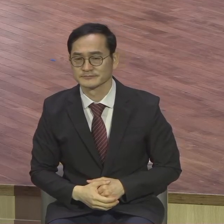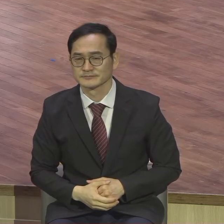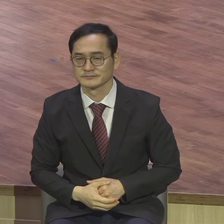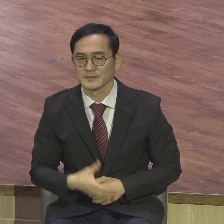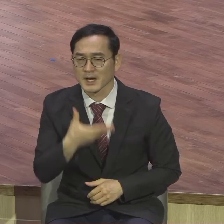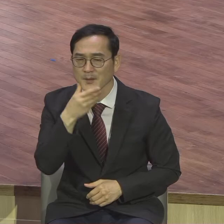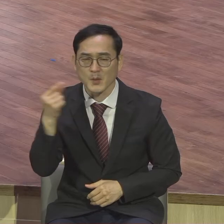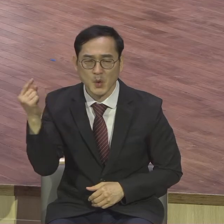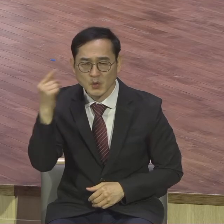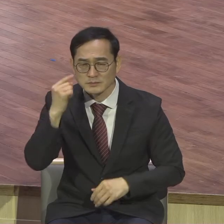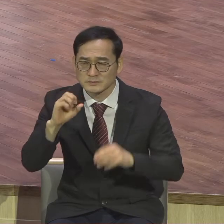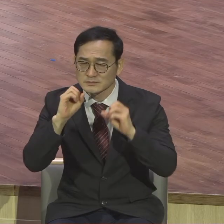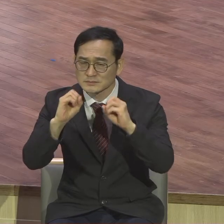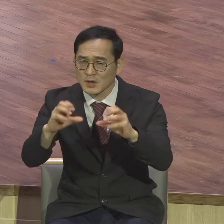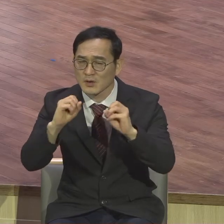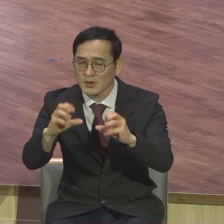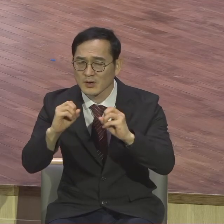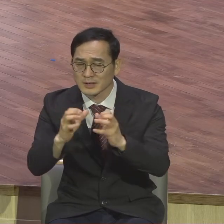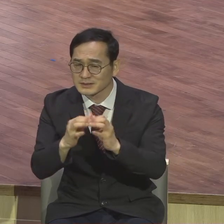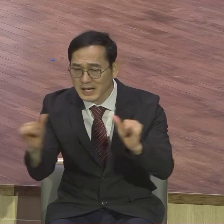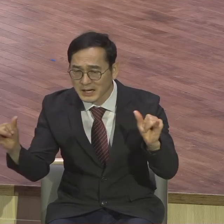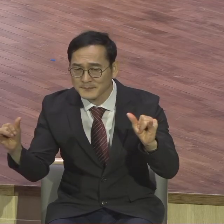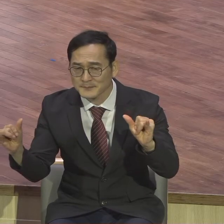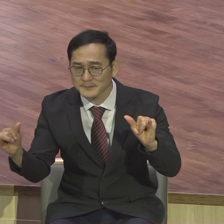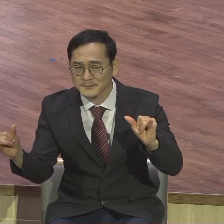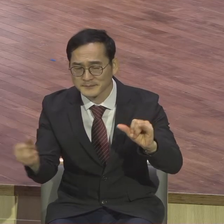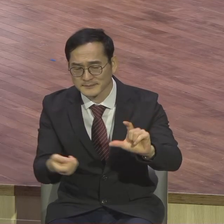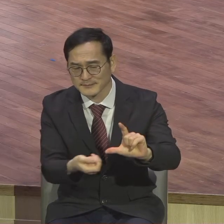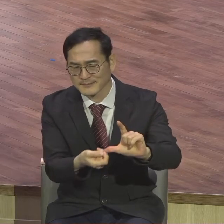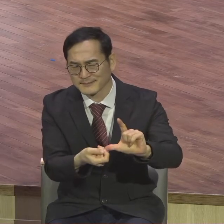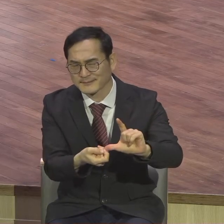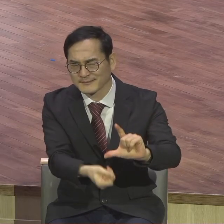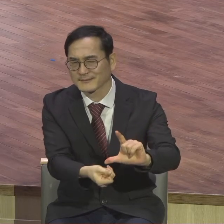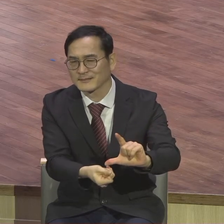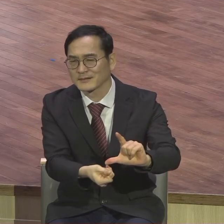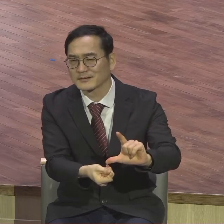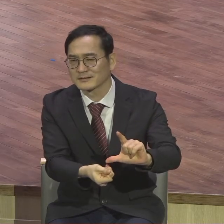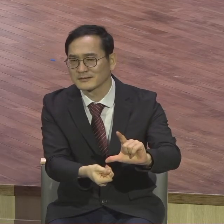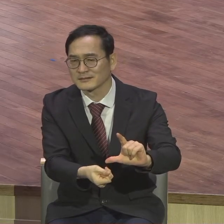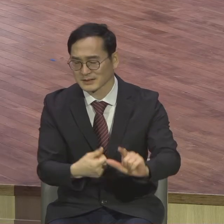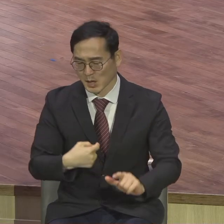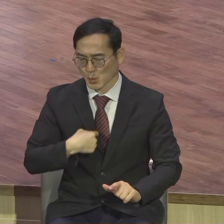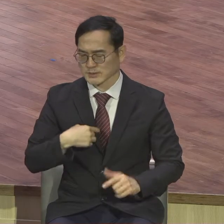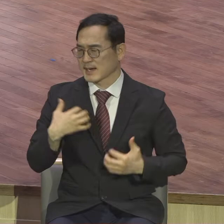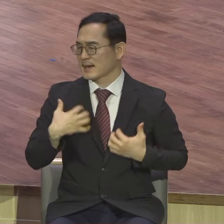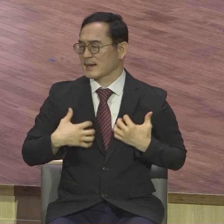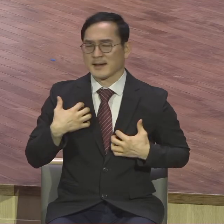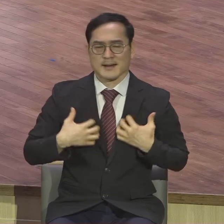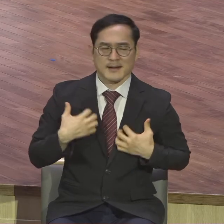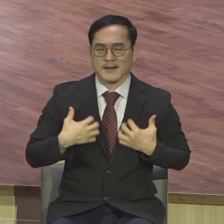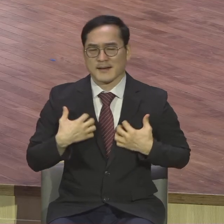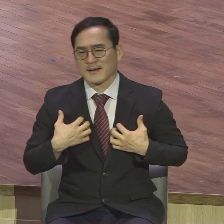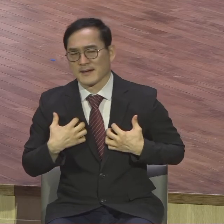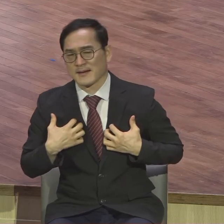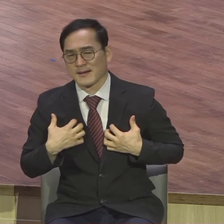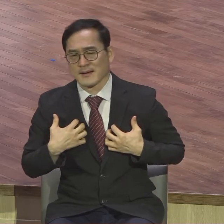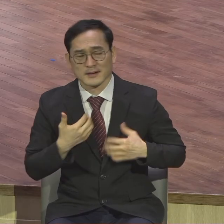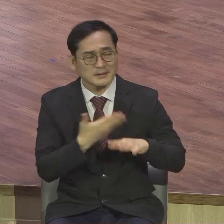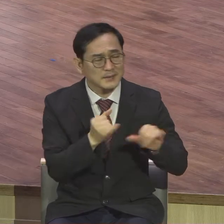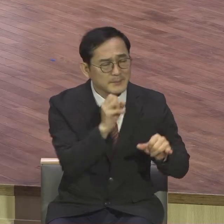다 복음을 안 전하고 있어요. 자기 혼자 복음을 누리는지는 몰라도 알고 있는지